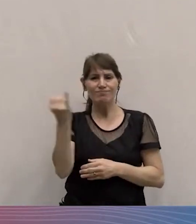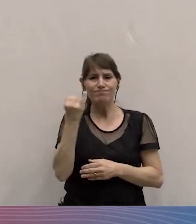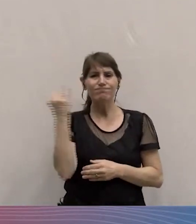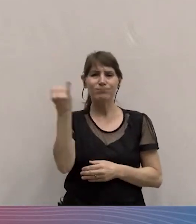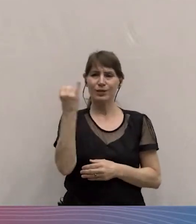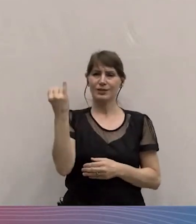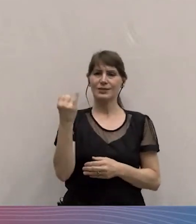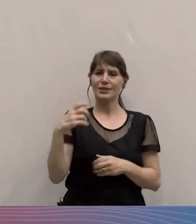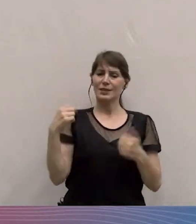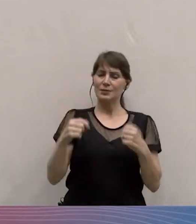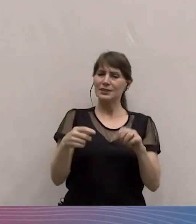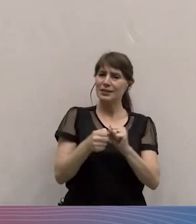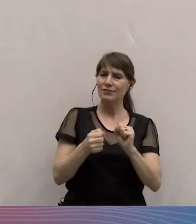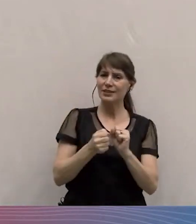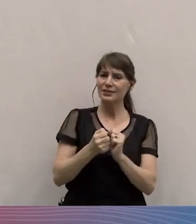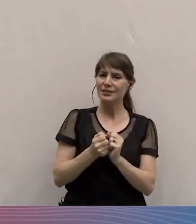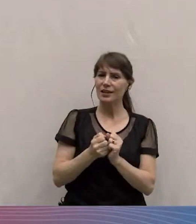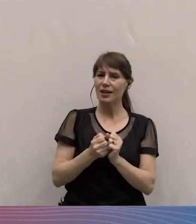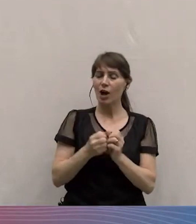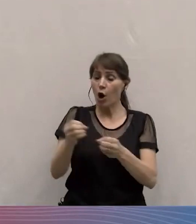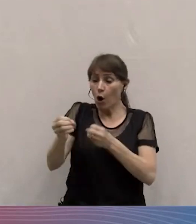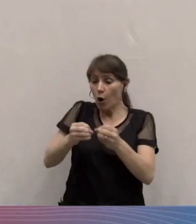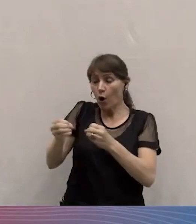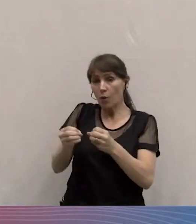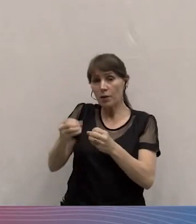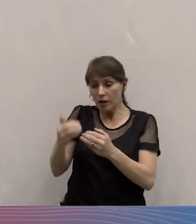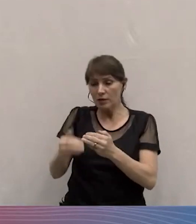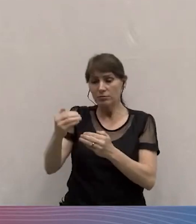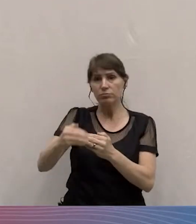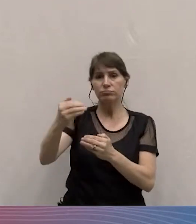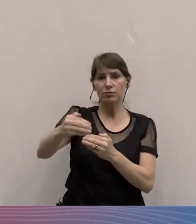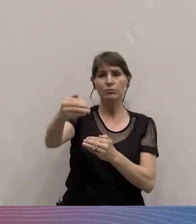que executar alguma coisa, tem que levar a obra do Senhor para adiante.